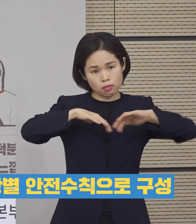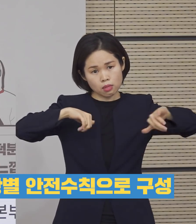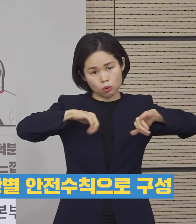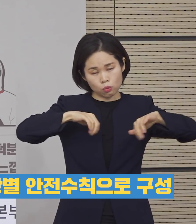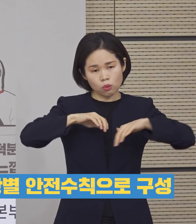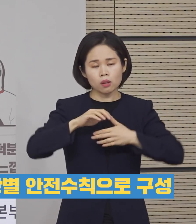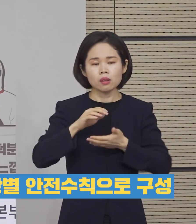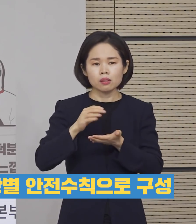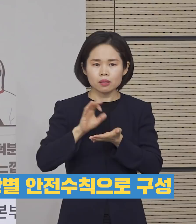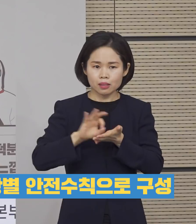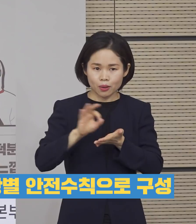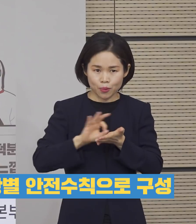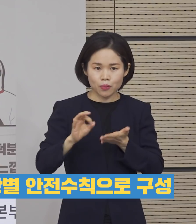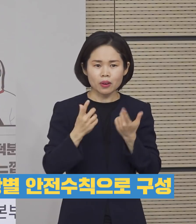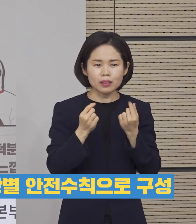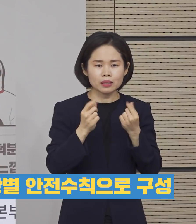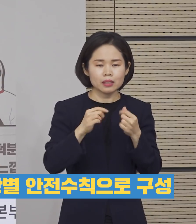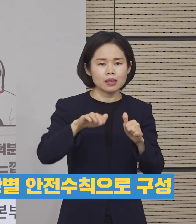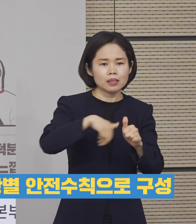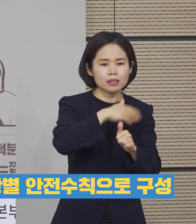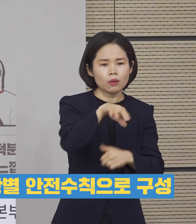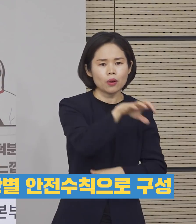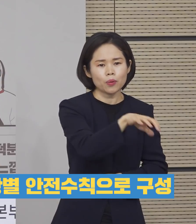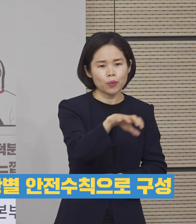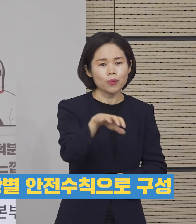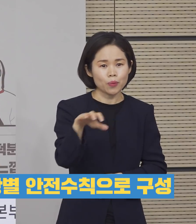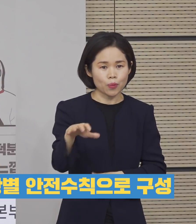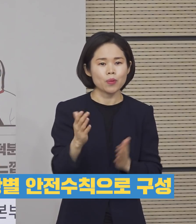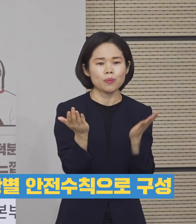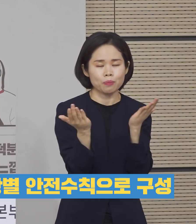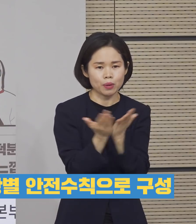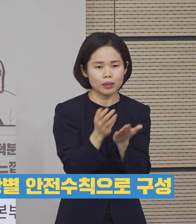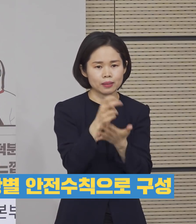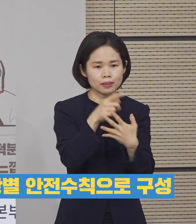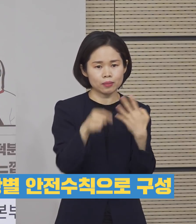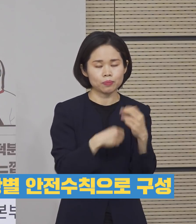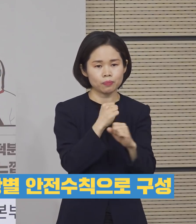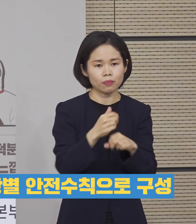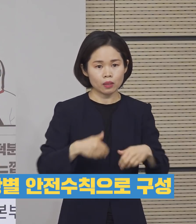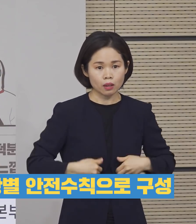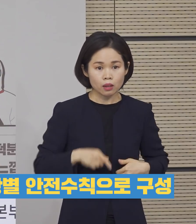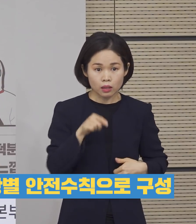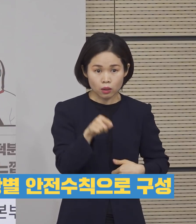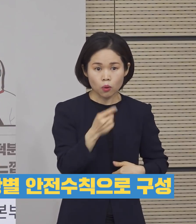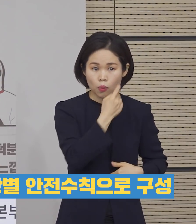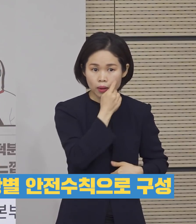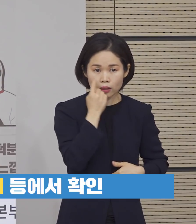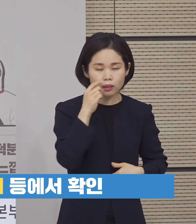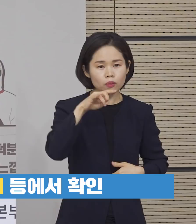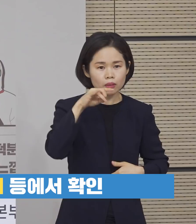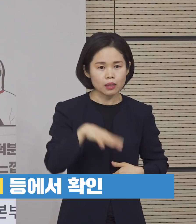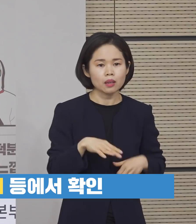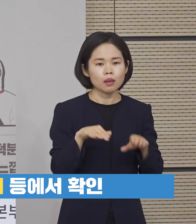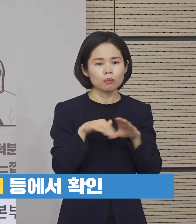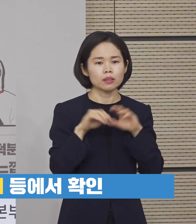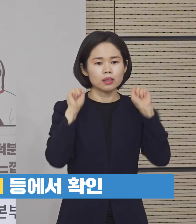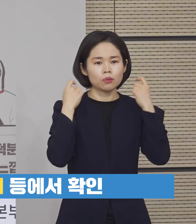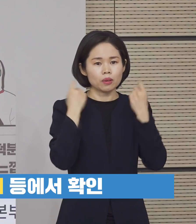식기를 사용할 것과 같은 상황별 안전수칙으로 구성하였습니다. 해당